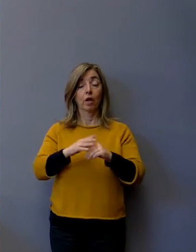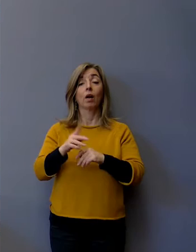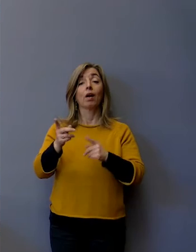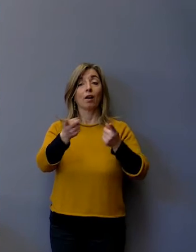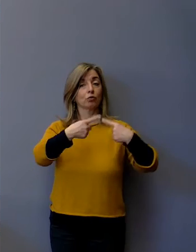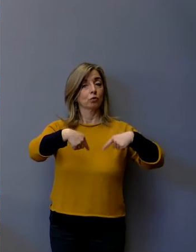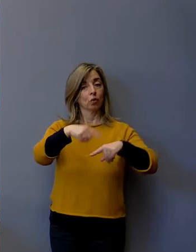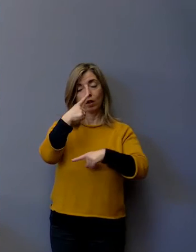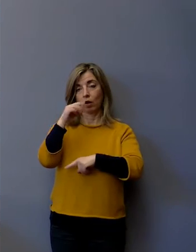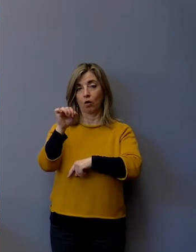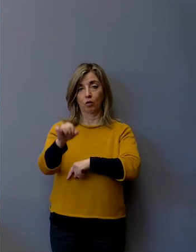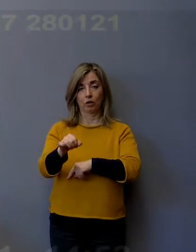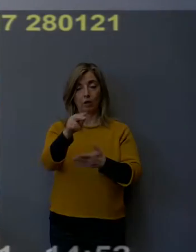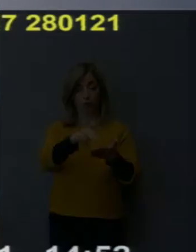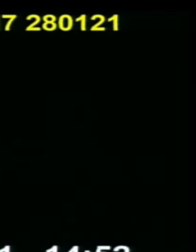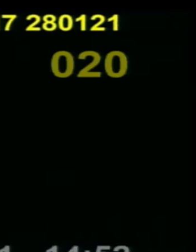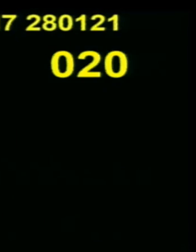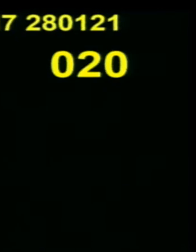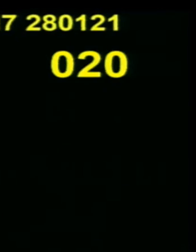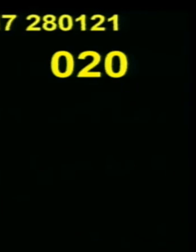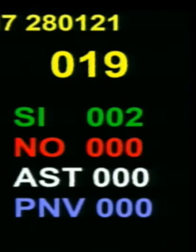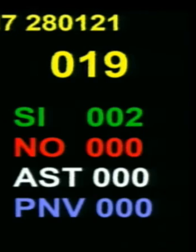giunta si vota